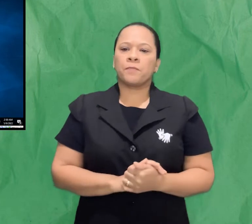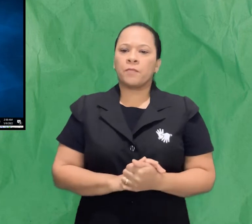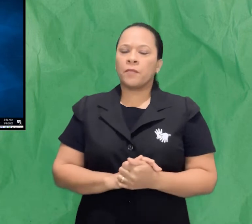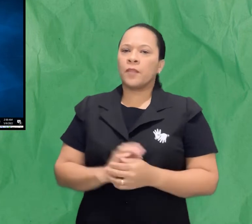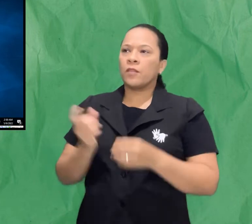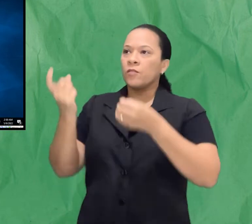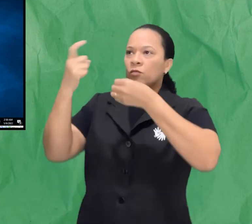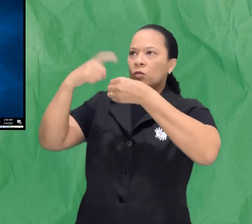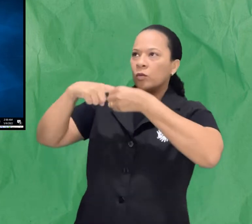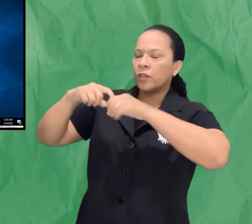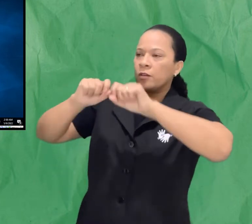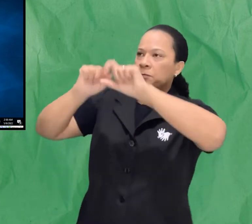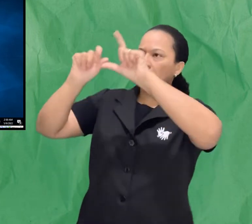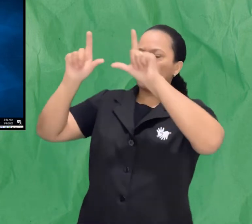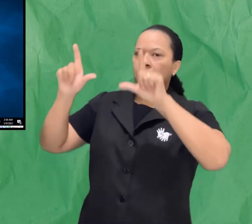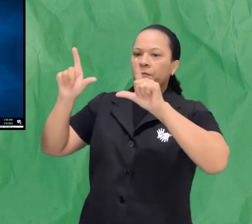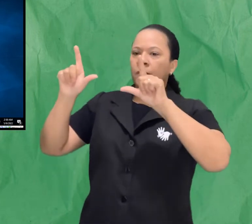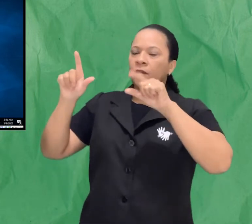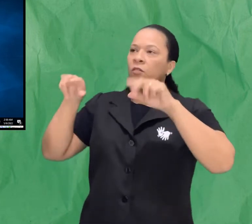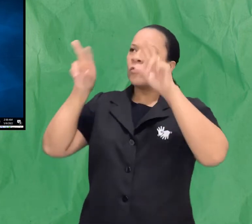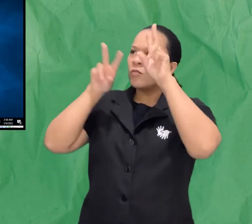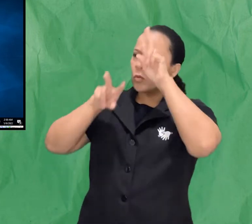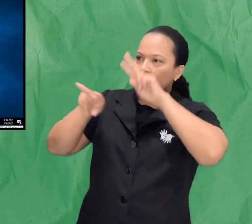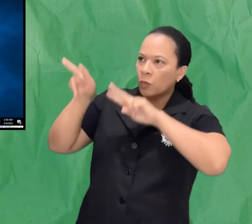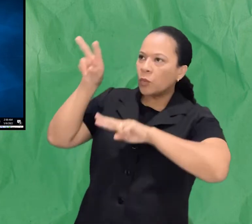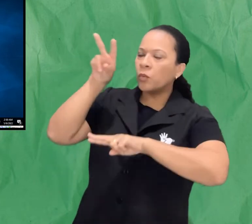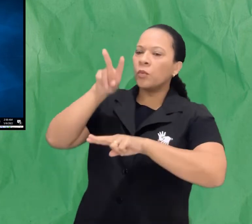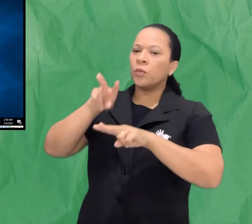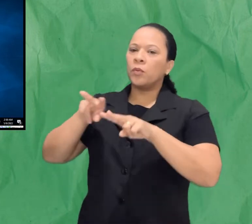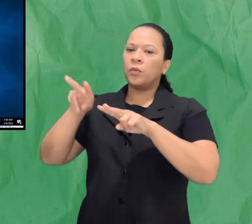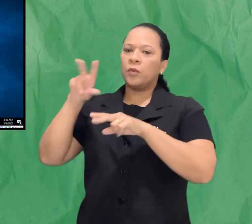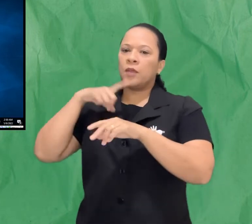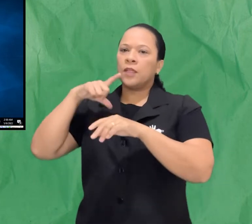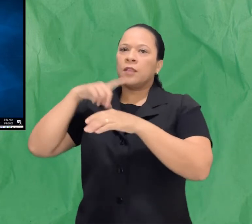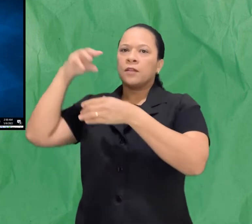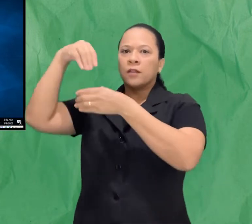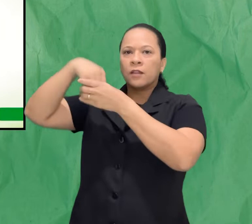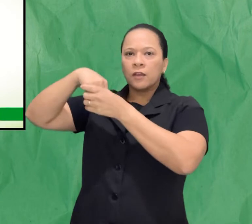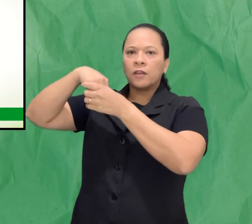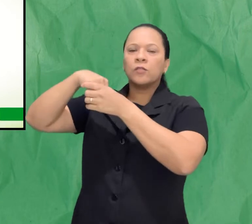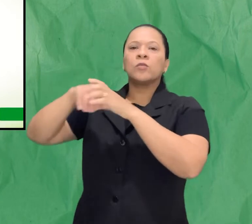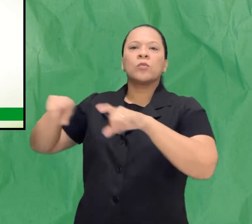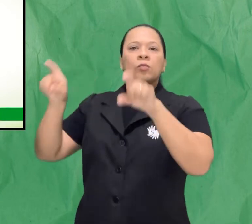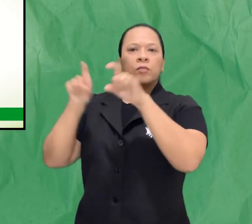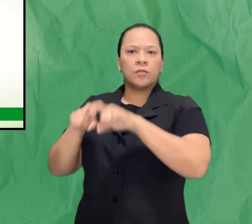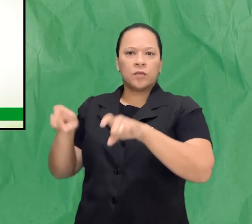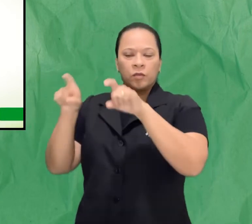visualizar os recursos da minha máquina.